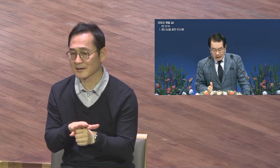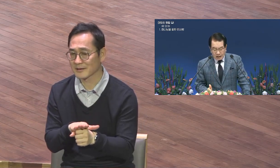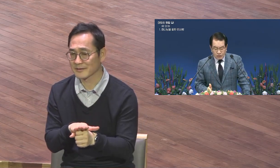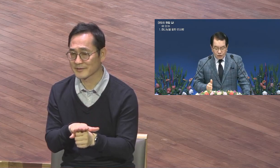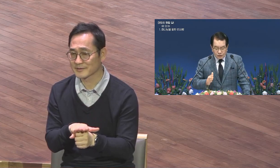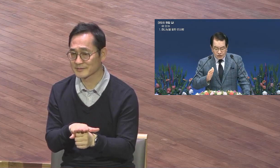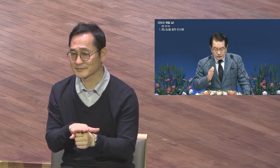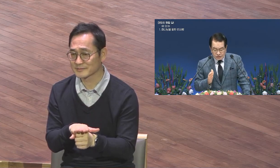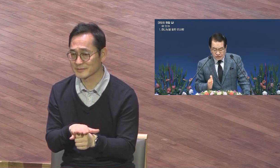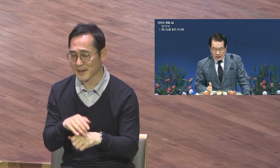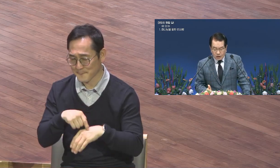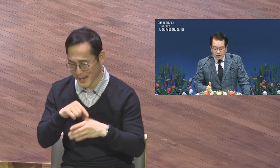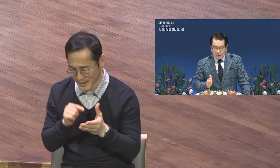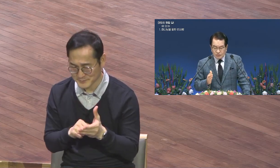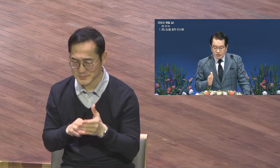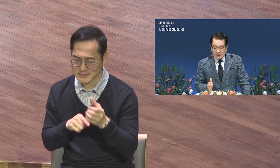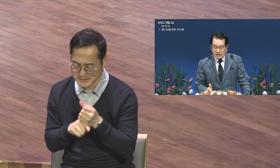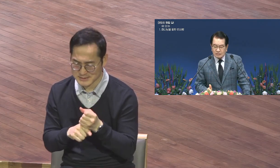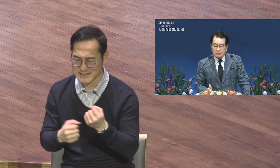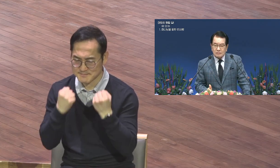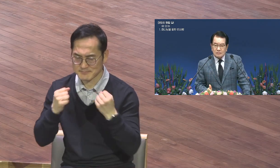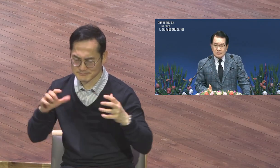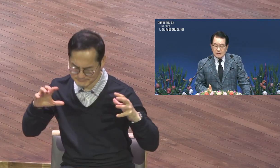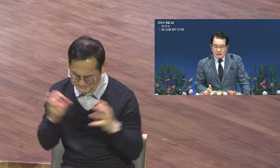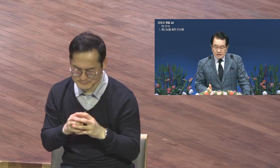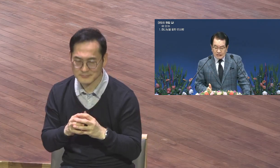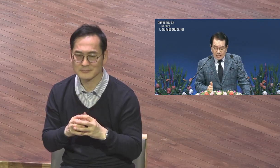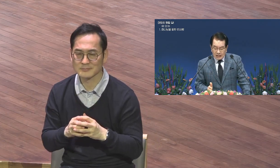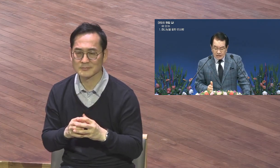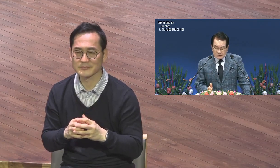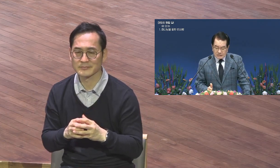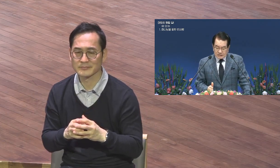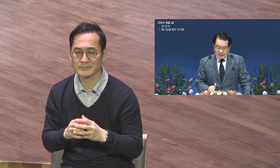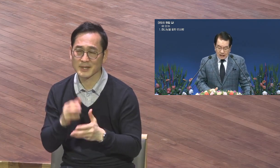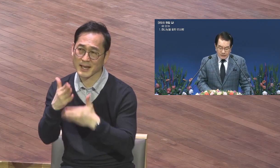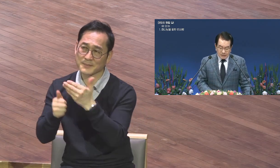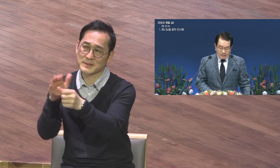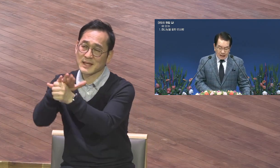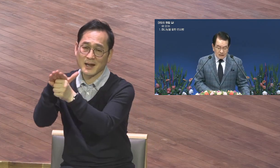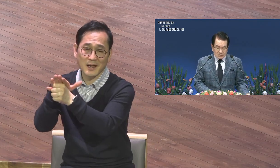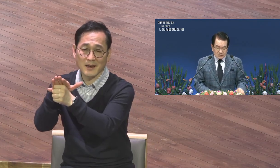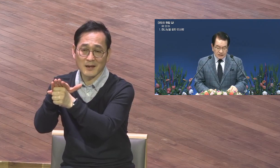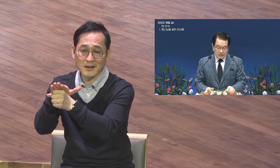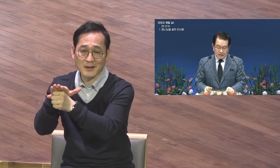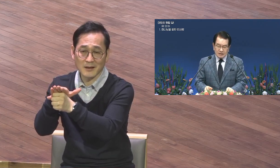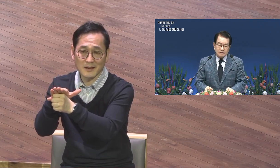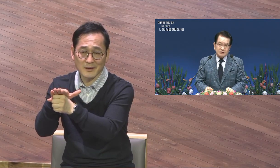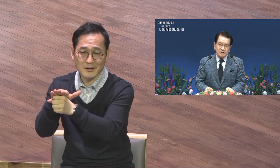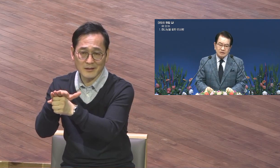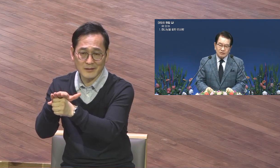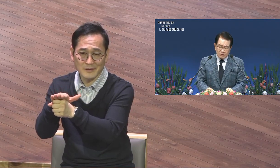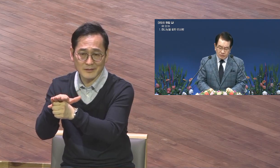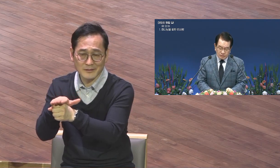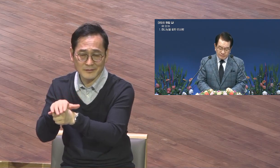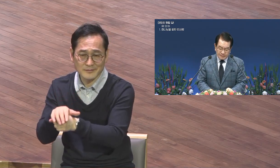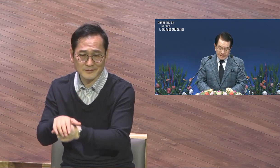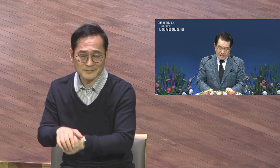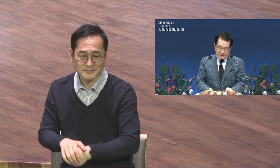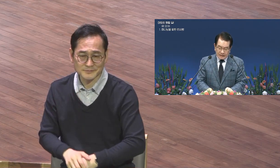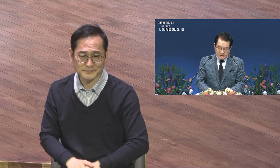마음을 다하고 뜻을 다하고 힘을 다하여. 사랑하는 사람의 말을 듣게 되어 있어요.